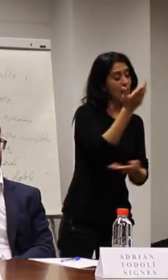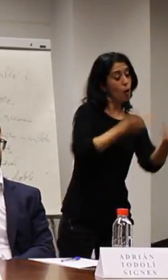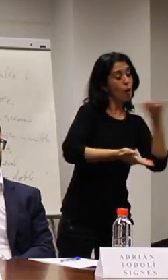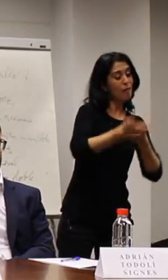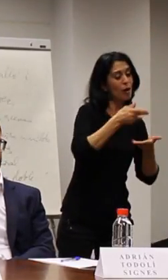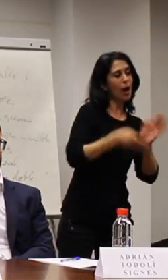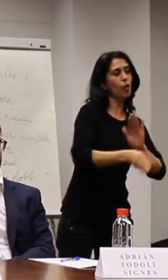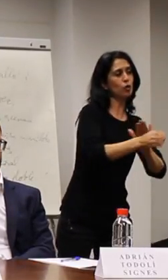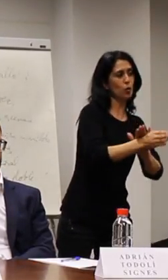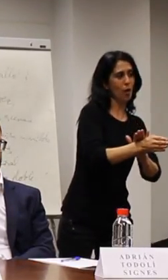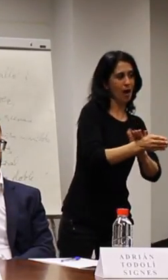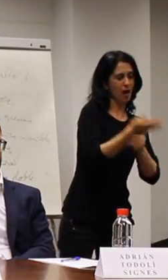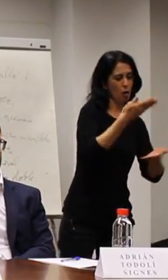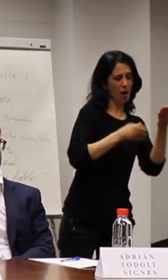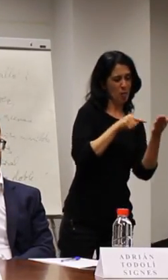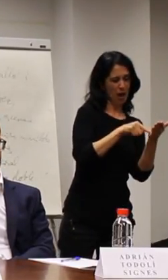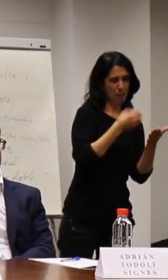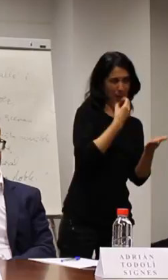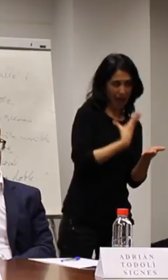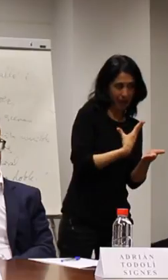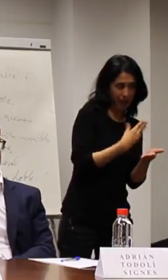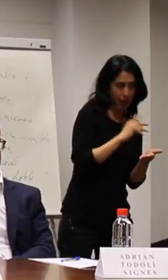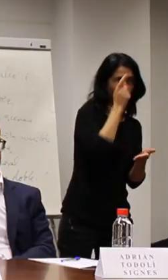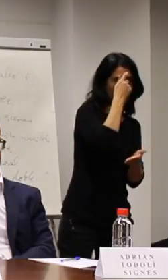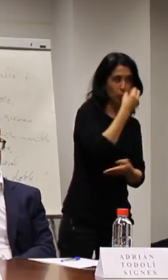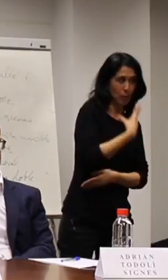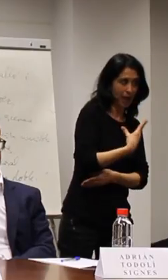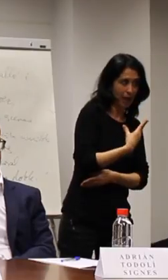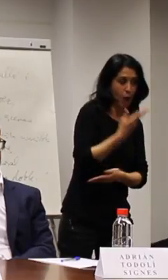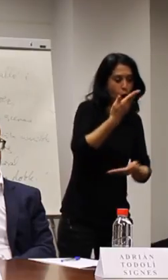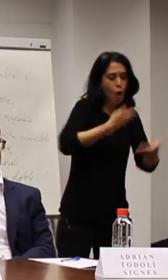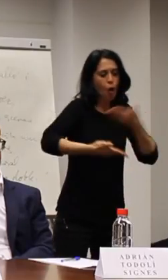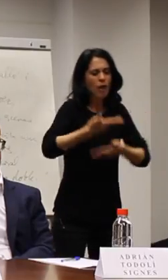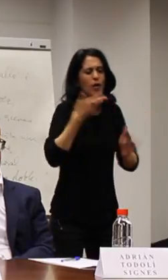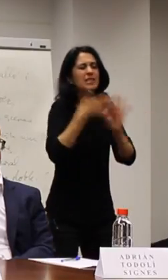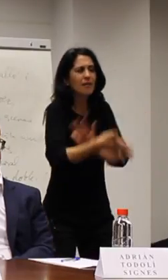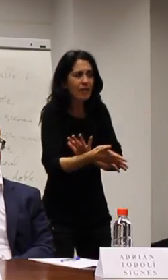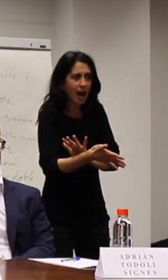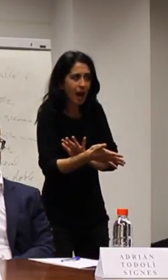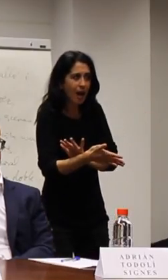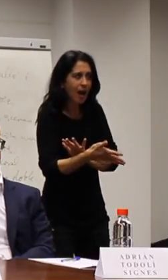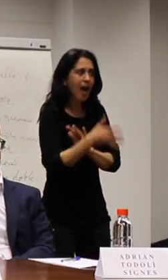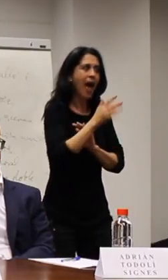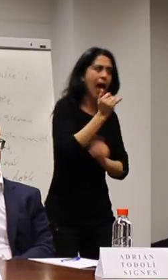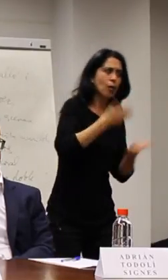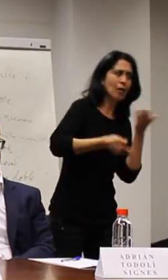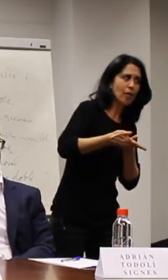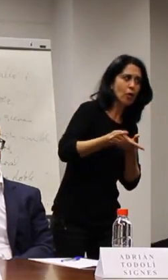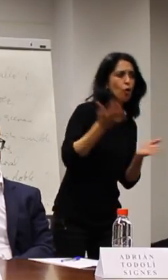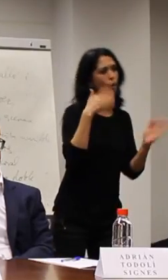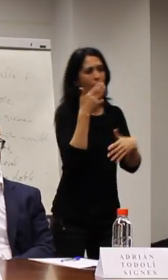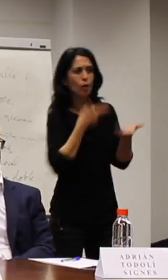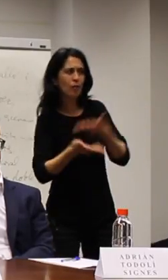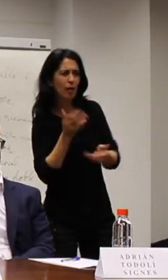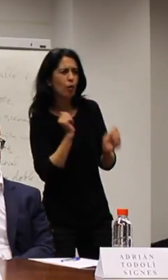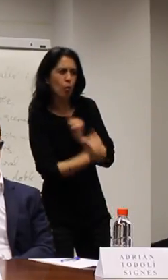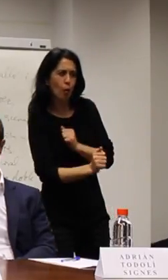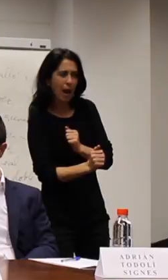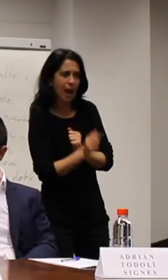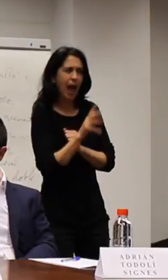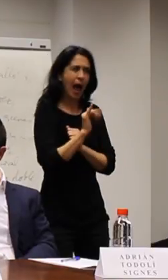hay una fricción porque el colaborativo, bueno, ¿qué es colaborativo y qué no es colaborativo? Los modelos, por ejemplo, de Uber y